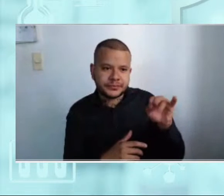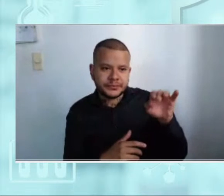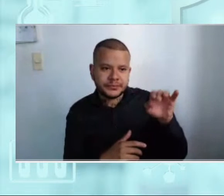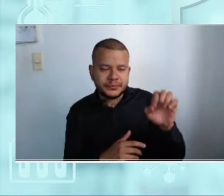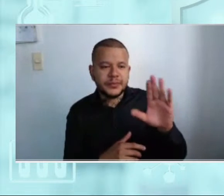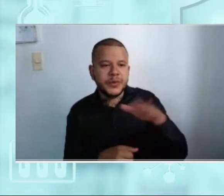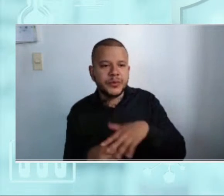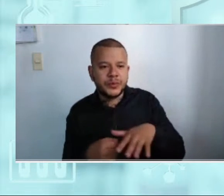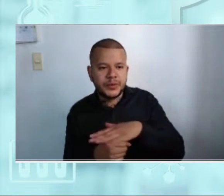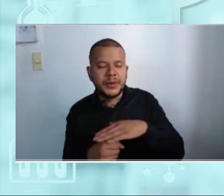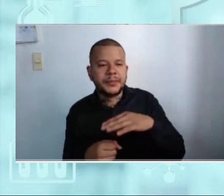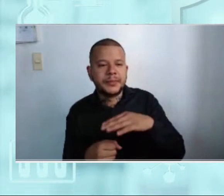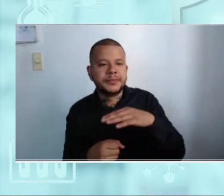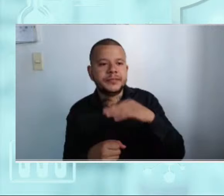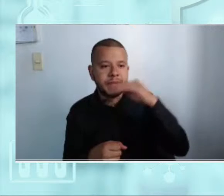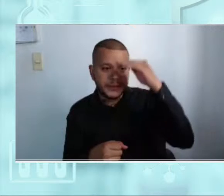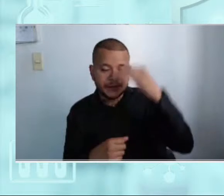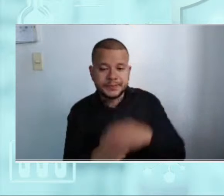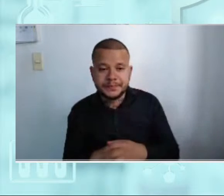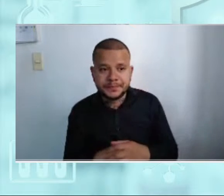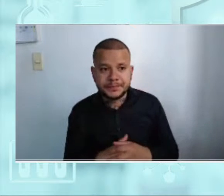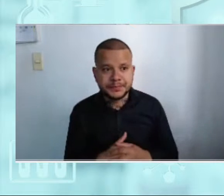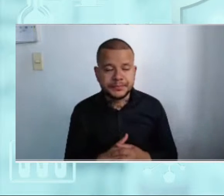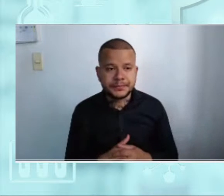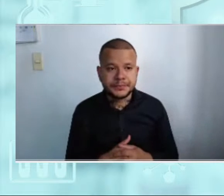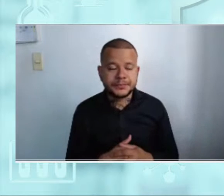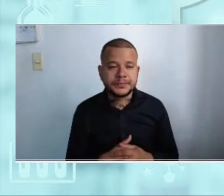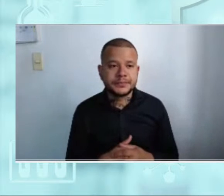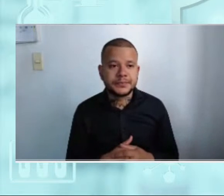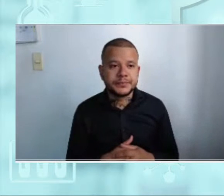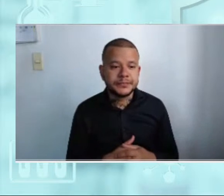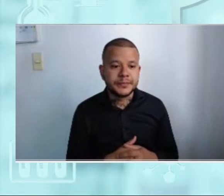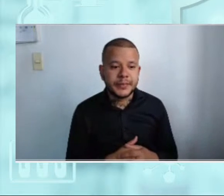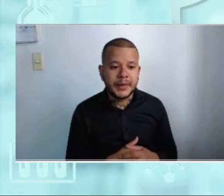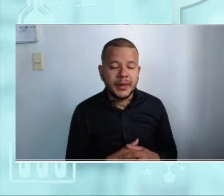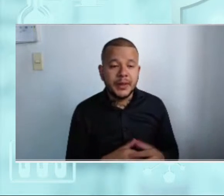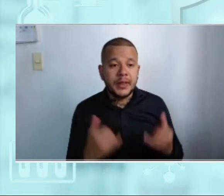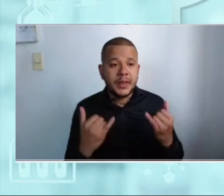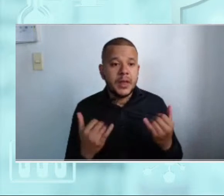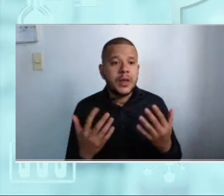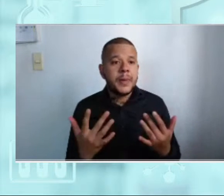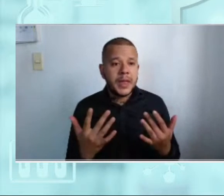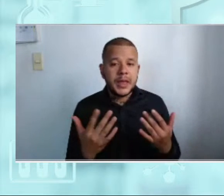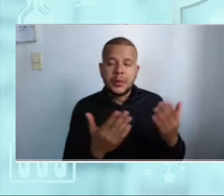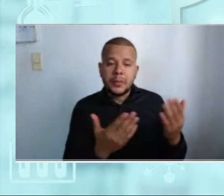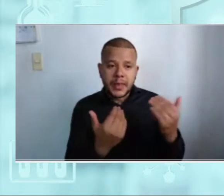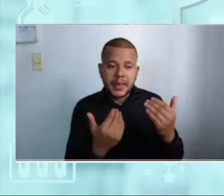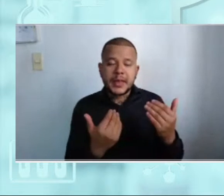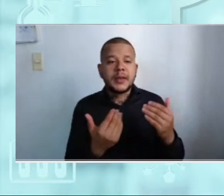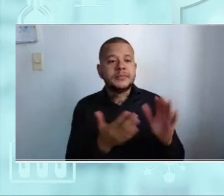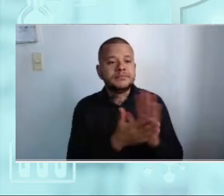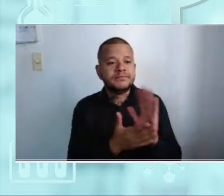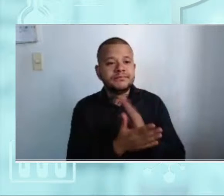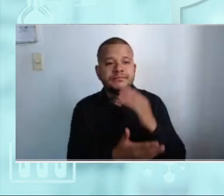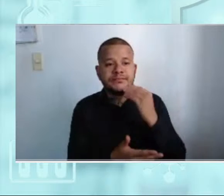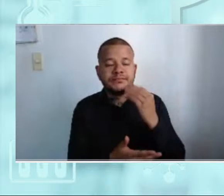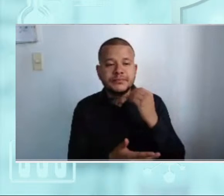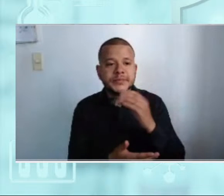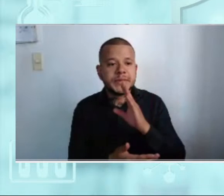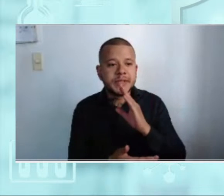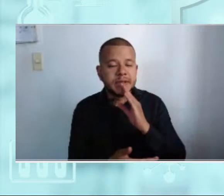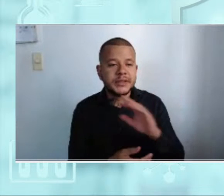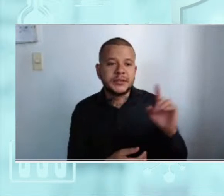Medellín. Estamos esperando la presencia y que nos cuente también sus experiencias de el doctor